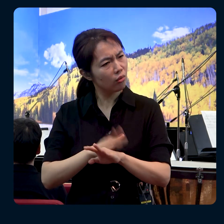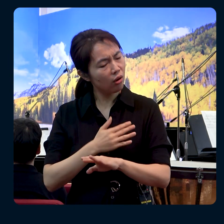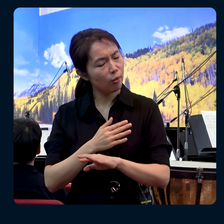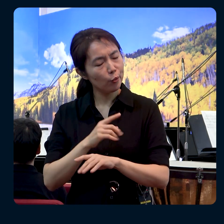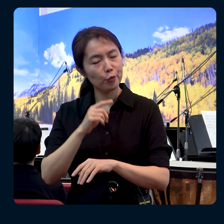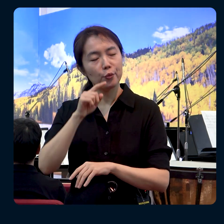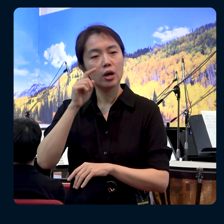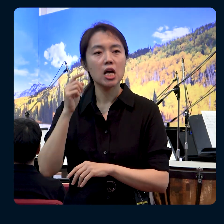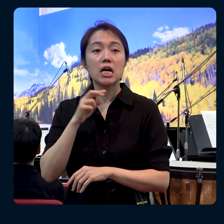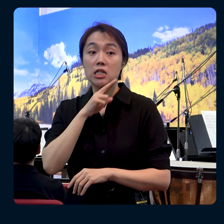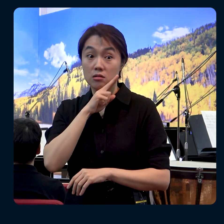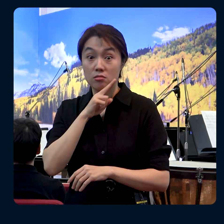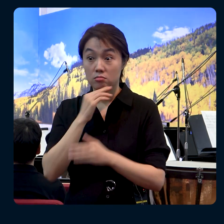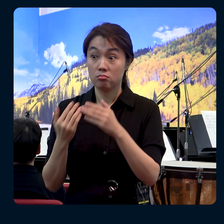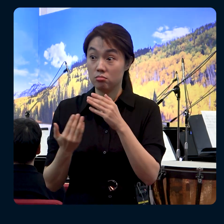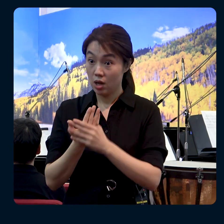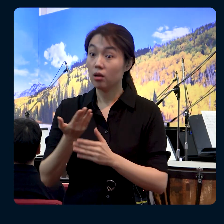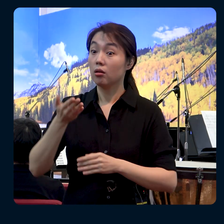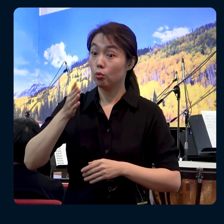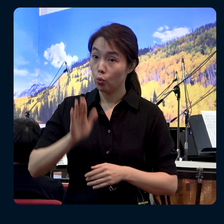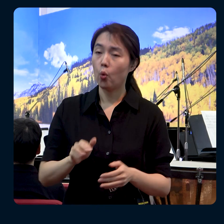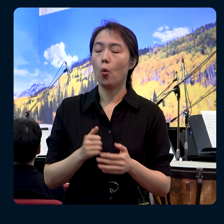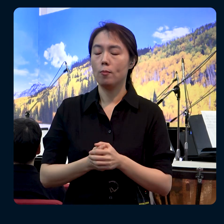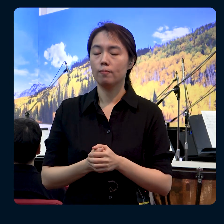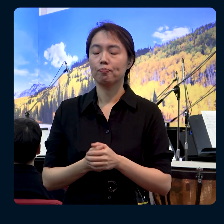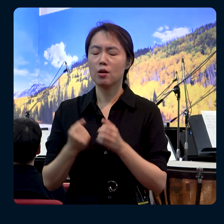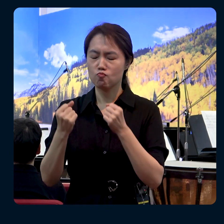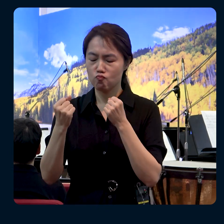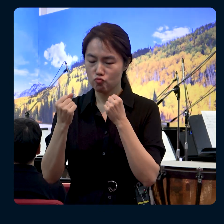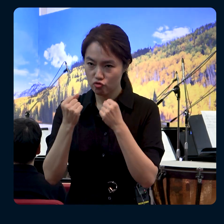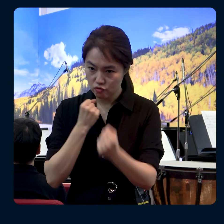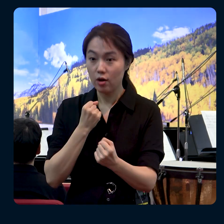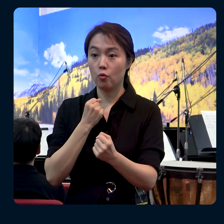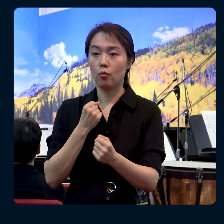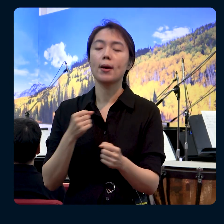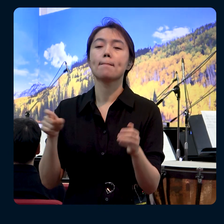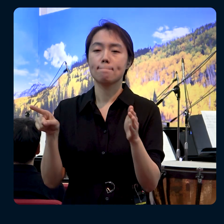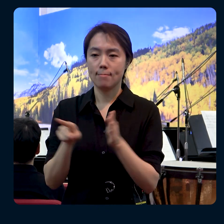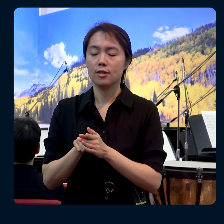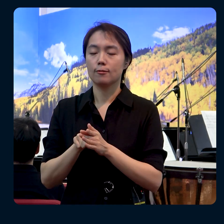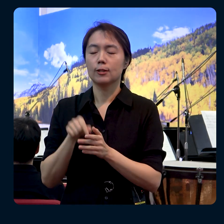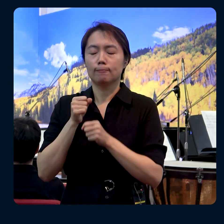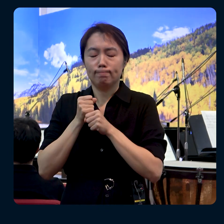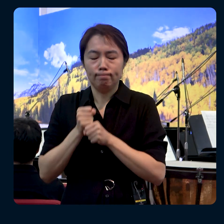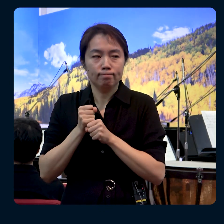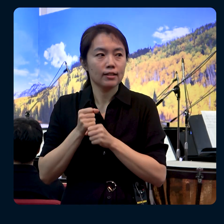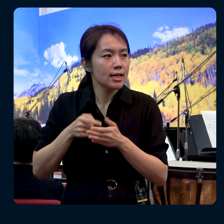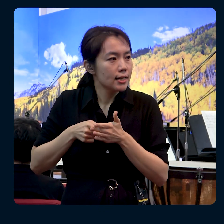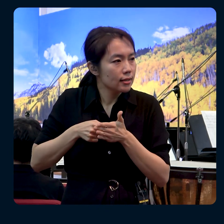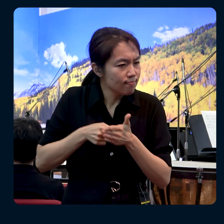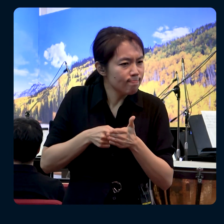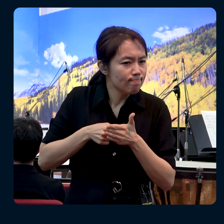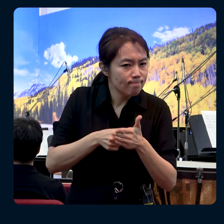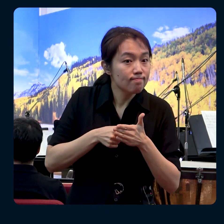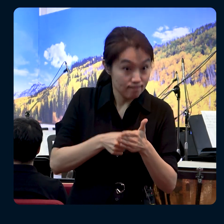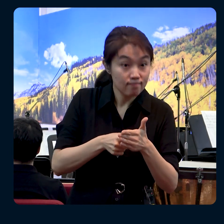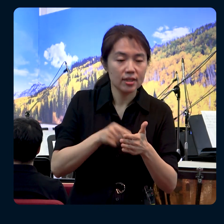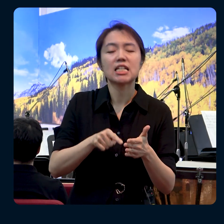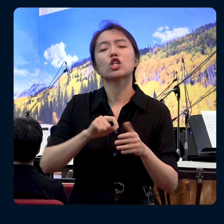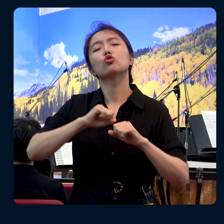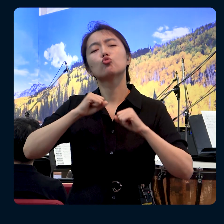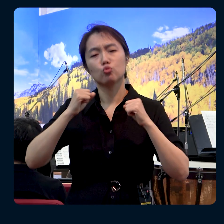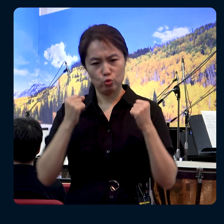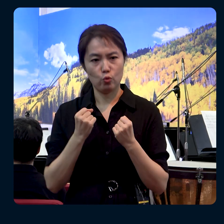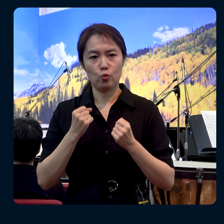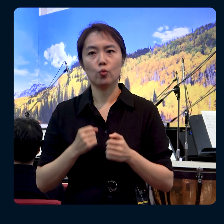구체적이고 실제적인 현실을 거슬러 올라가는 것, 이게 바로 순종이에요. 그 희미한, 그 추상적인,